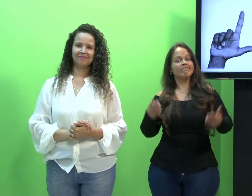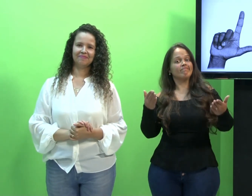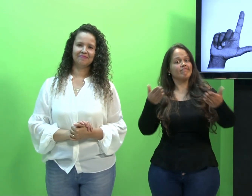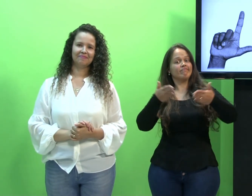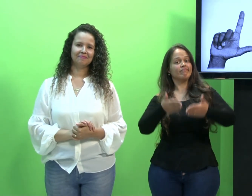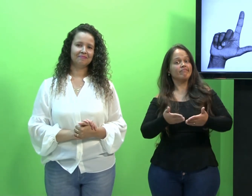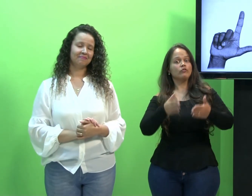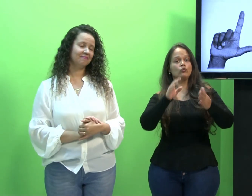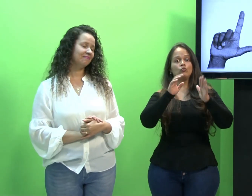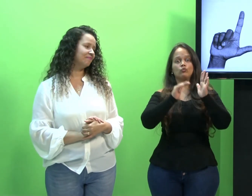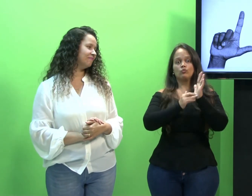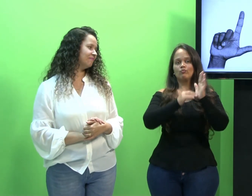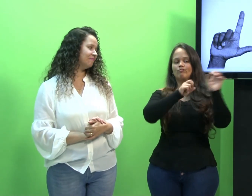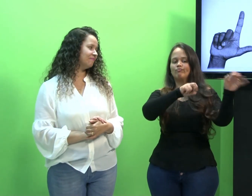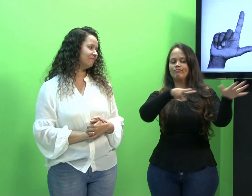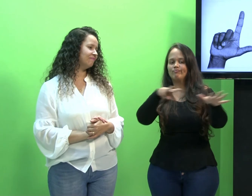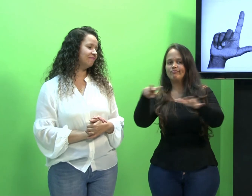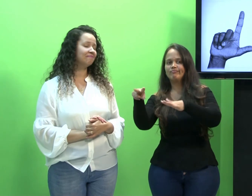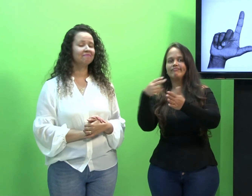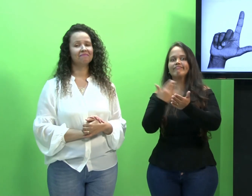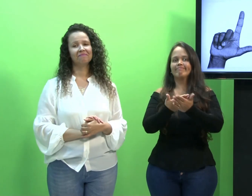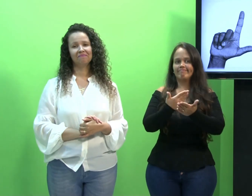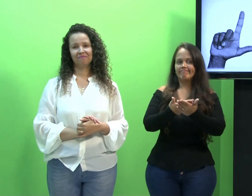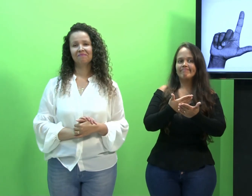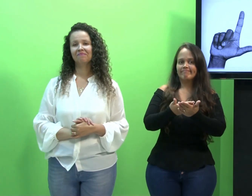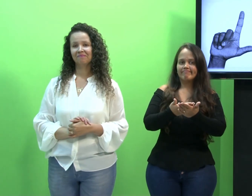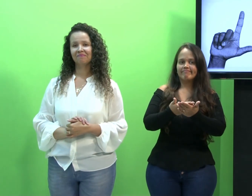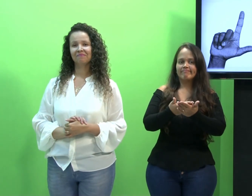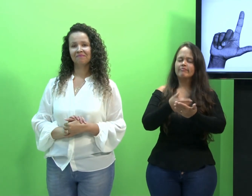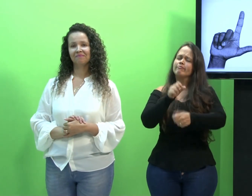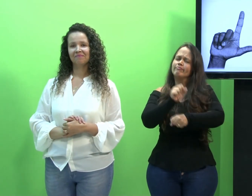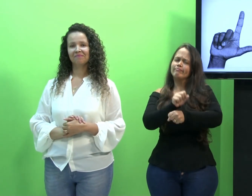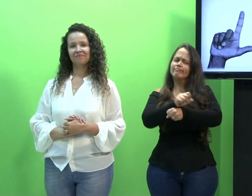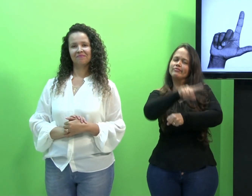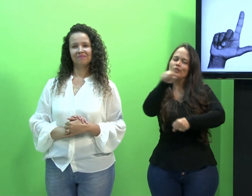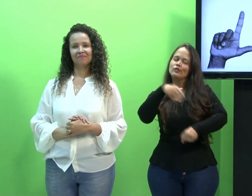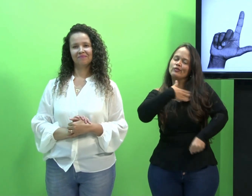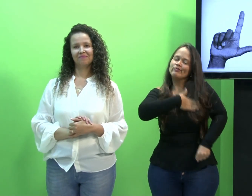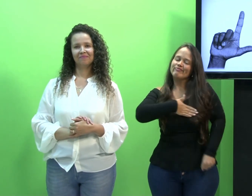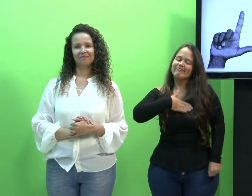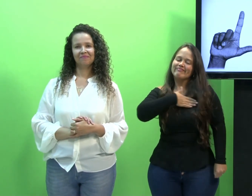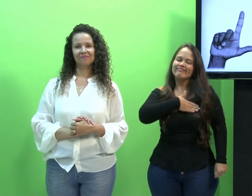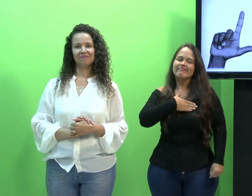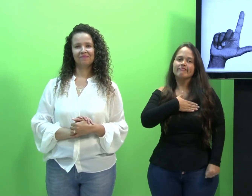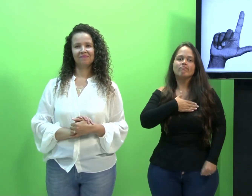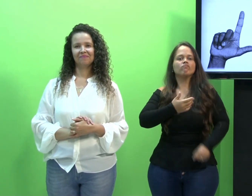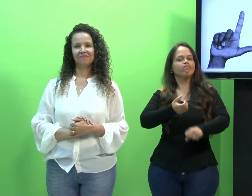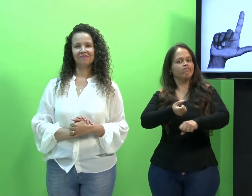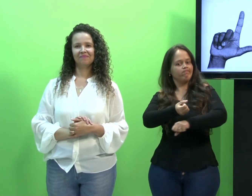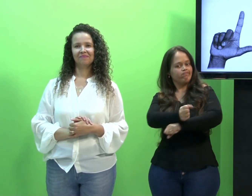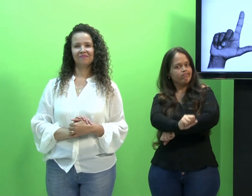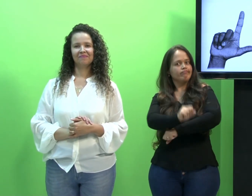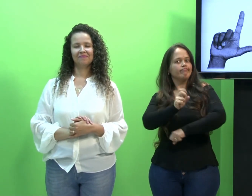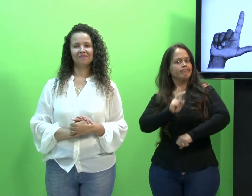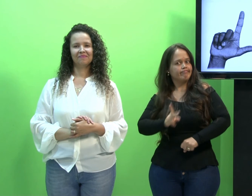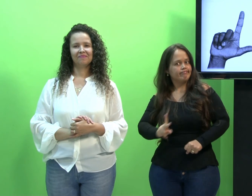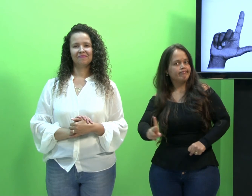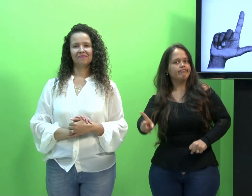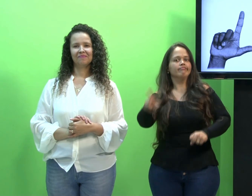Chegamos à nossa última semana de estudos. Espero que tenham gostado e se esforcem cada vez mais